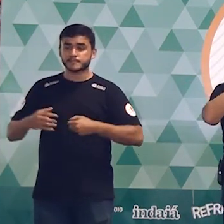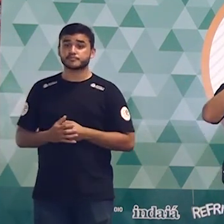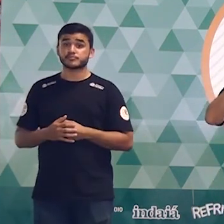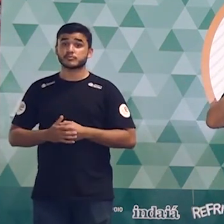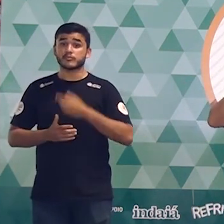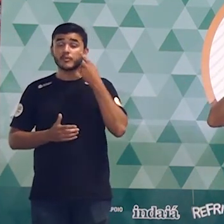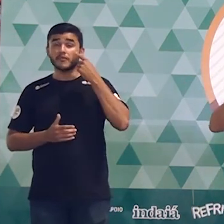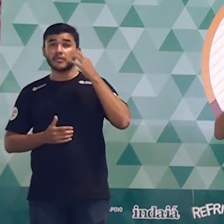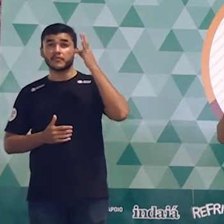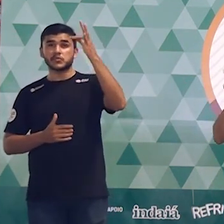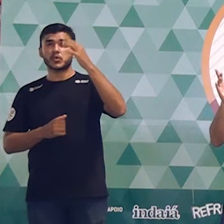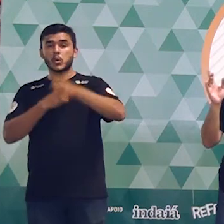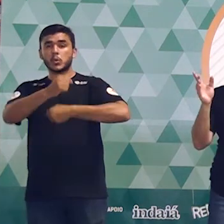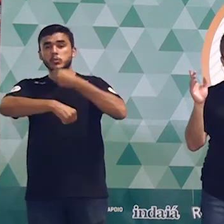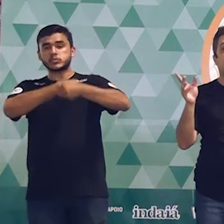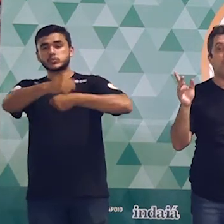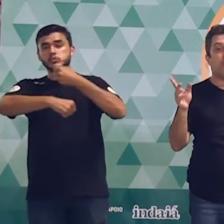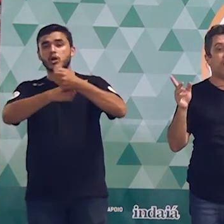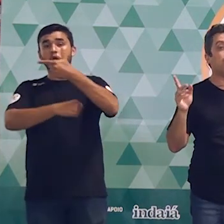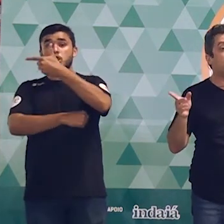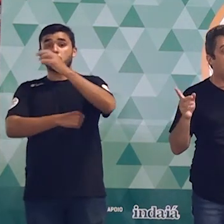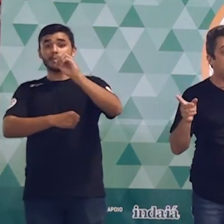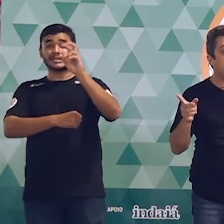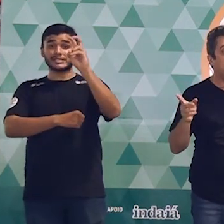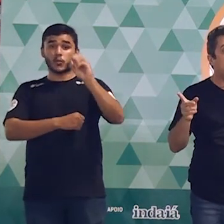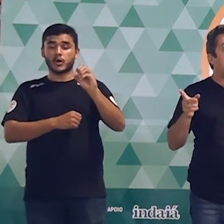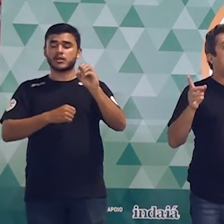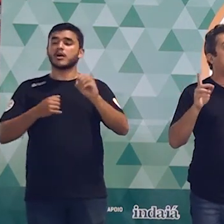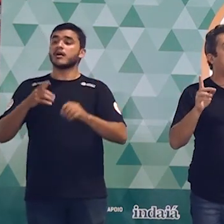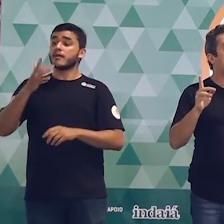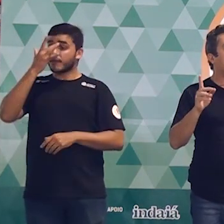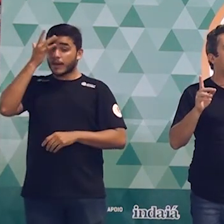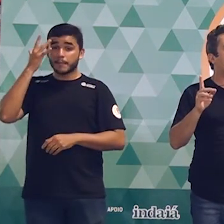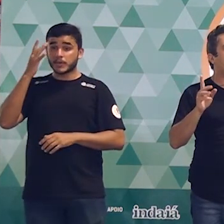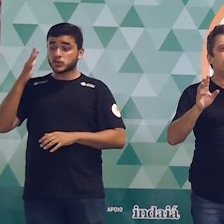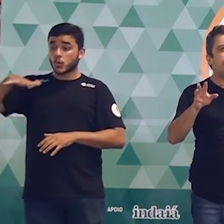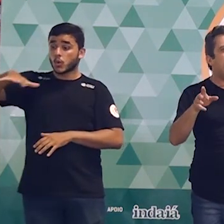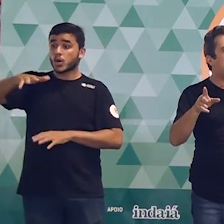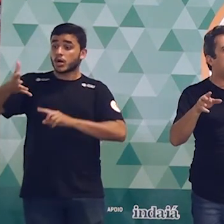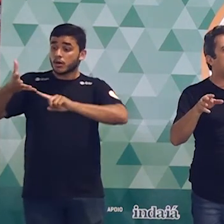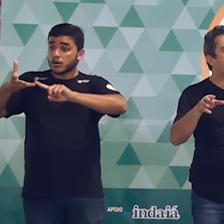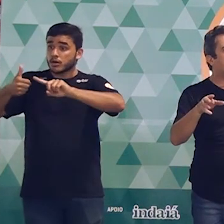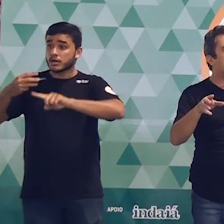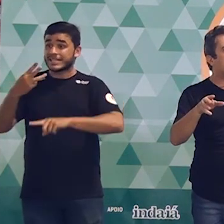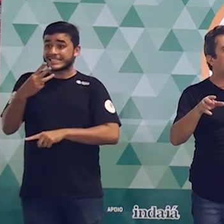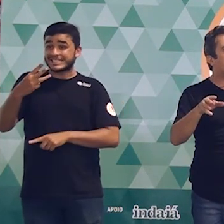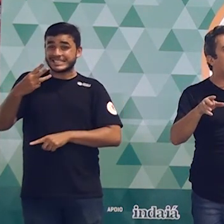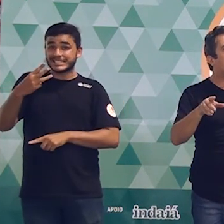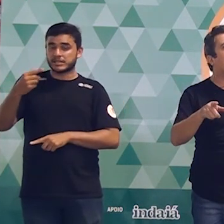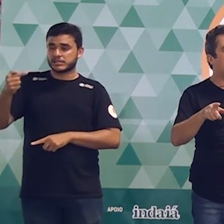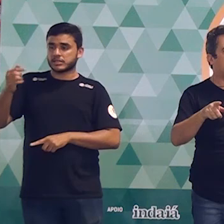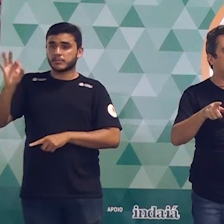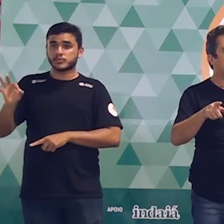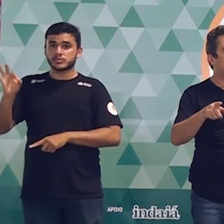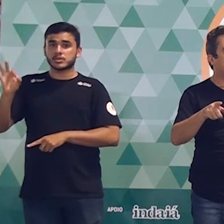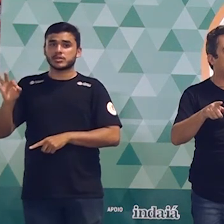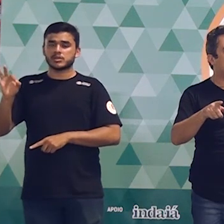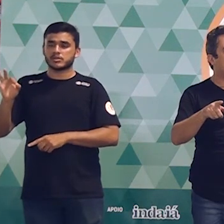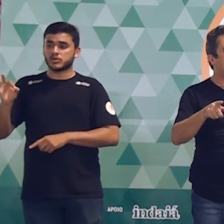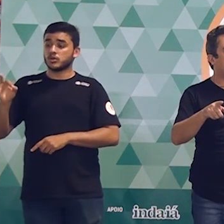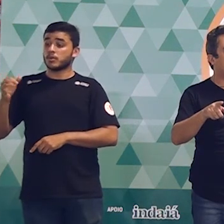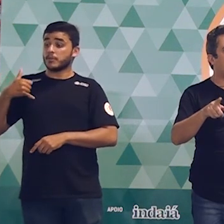Japão é ter por volta de 37% da sua população idosa e uns 10% só de